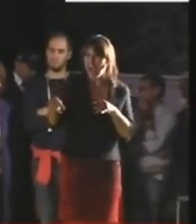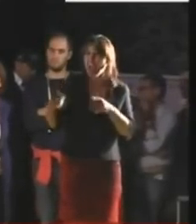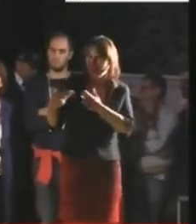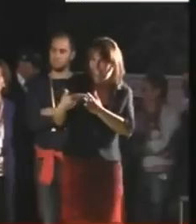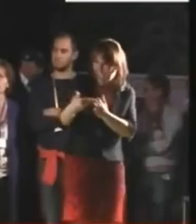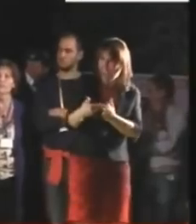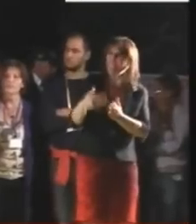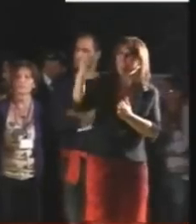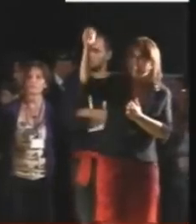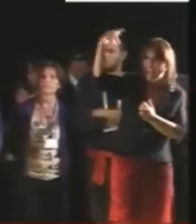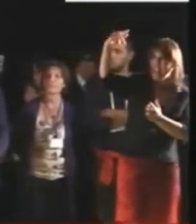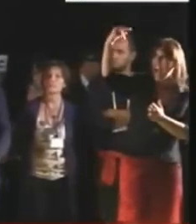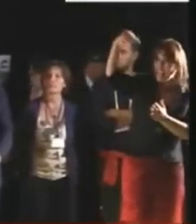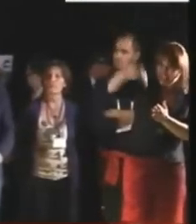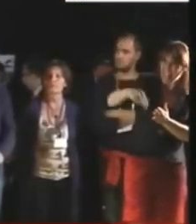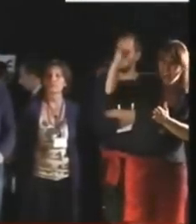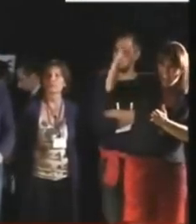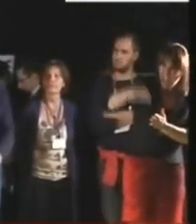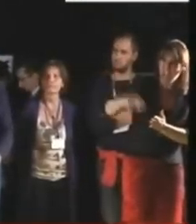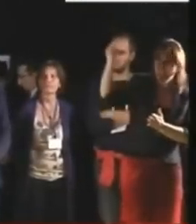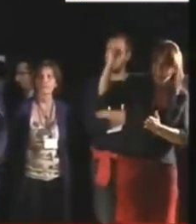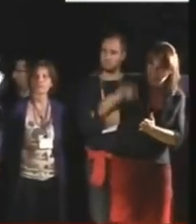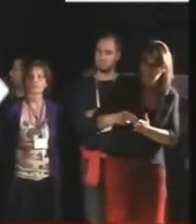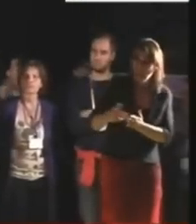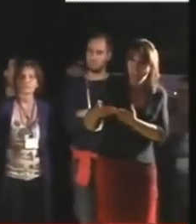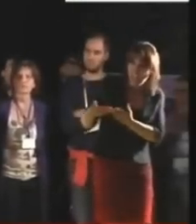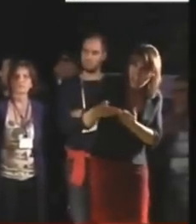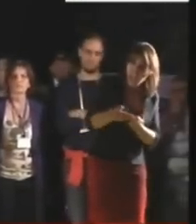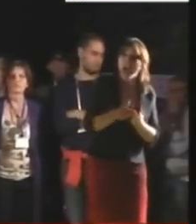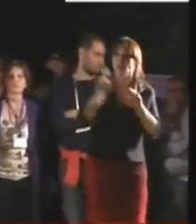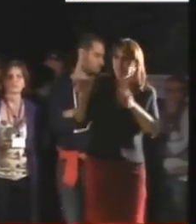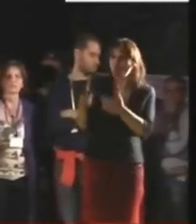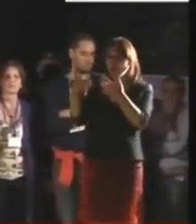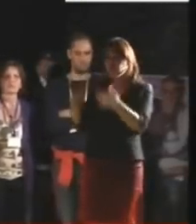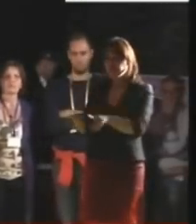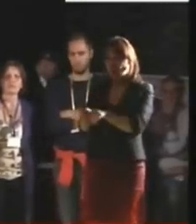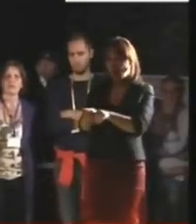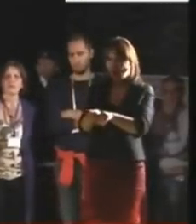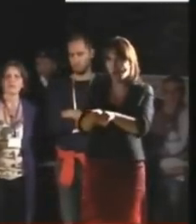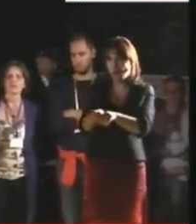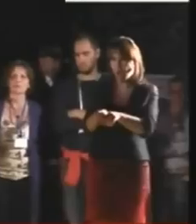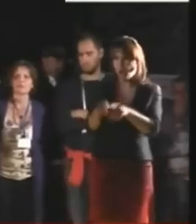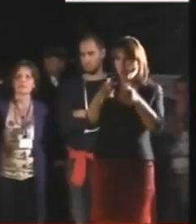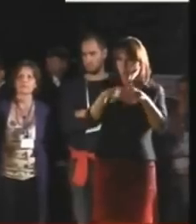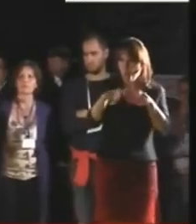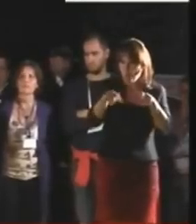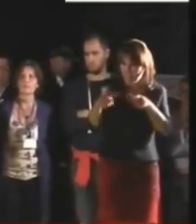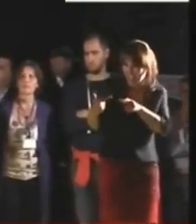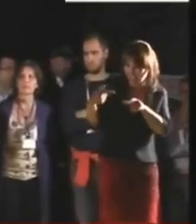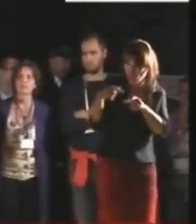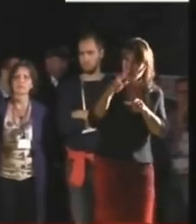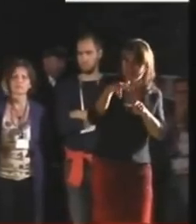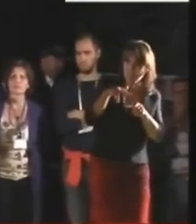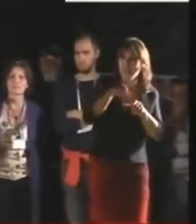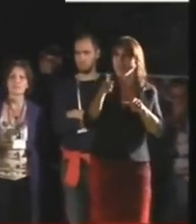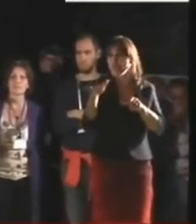navi, li vedi dal satellite, ci sono file della Madonna per imbarcarsi, e un biglietto costa mediamente da 3 a 5 mila euro. Ora